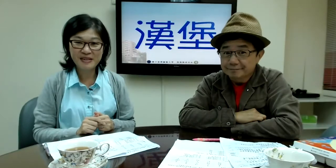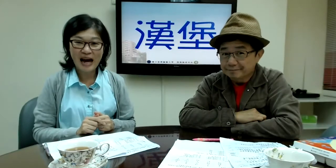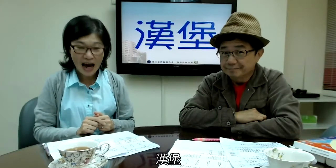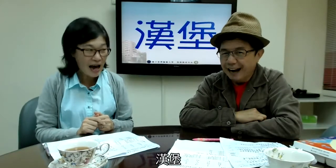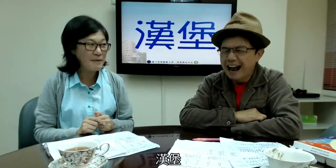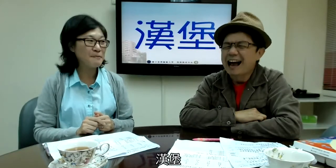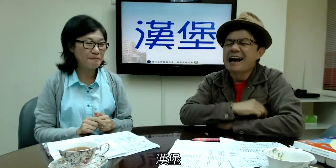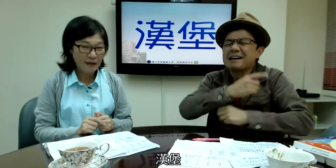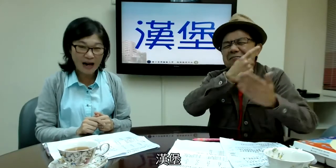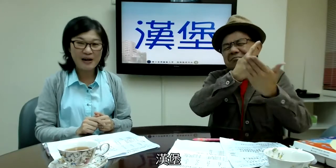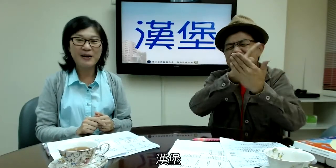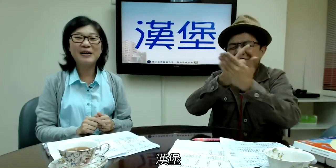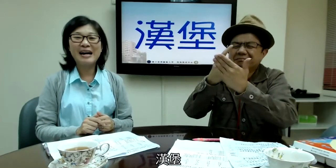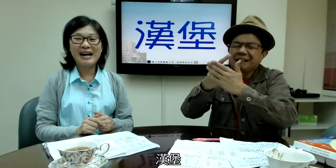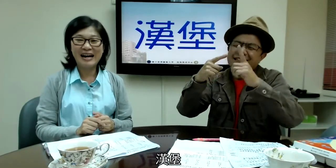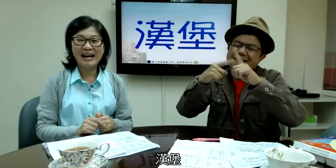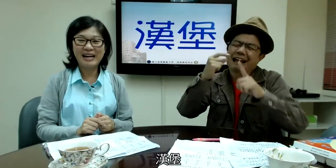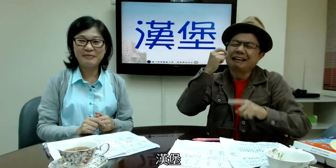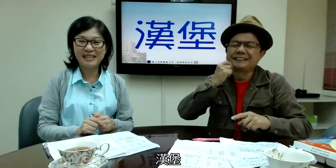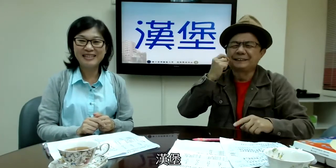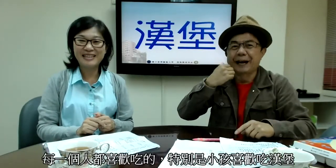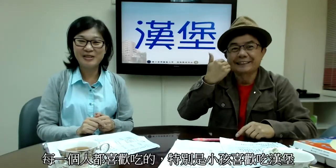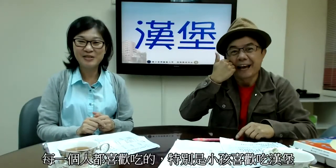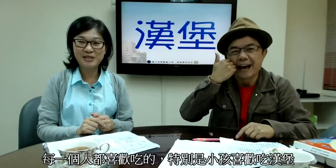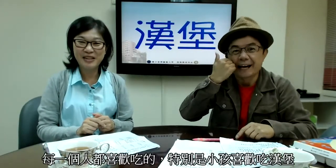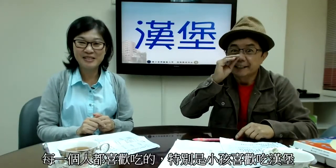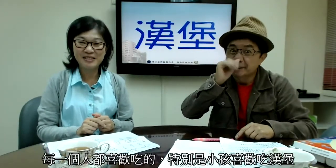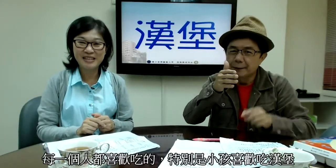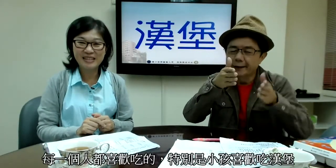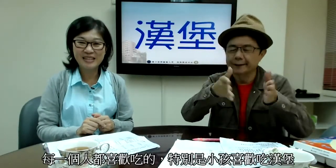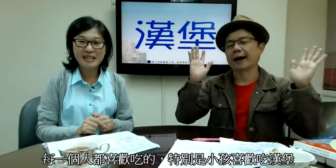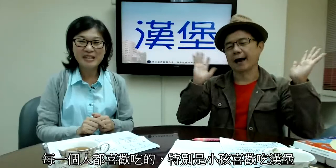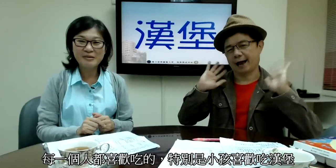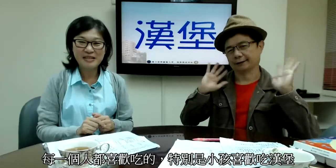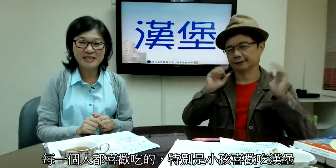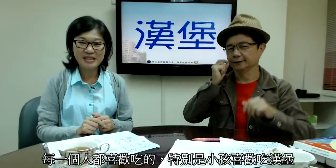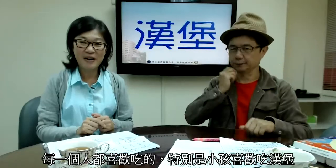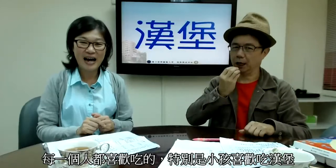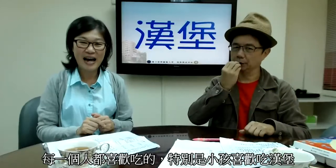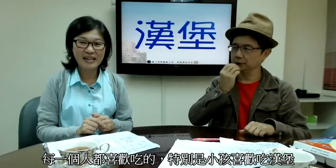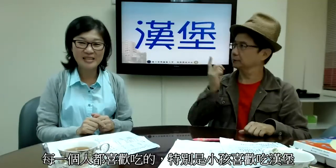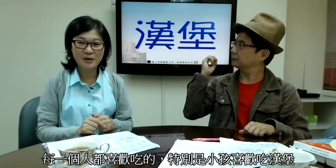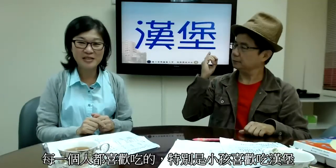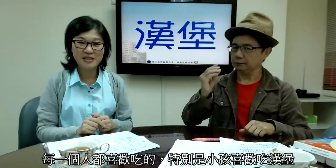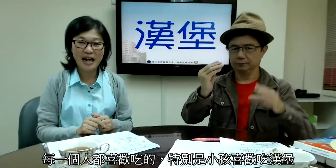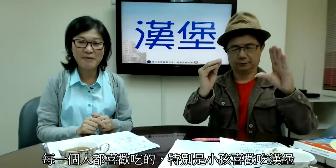汉堡。哎，每一个人都喜欢吃的，特别是小孩喜欢吃汉